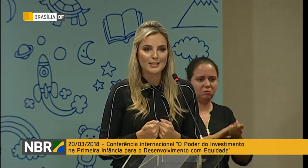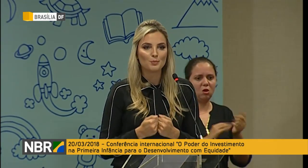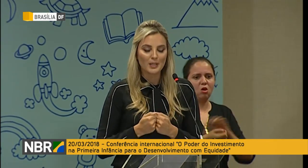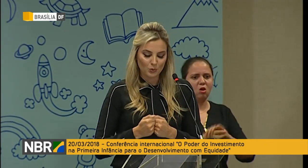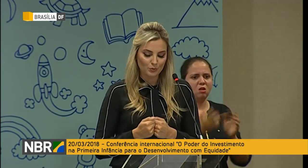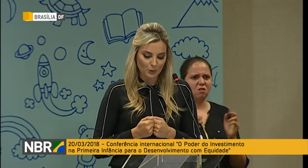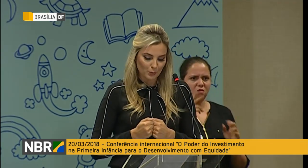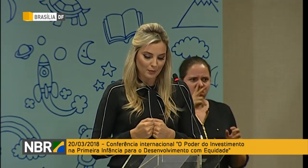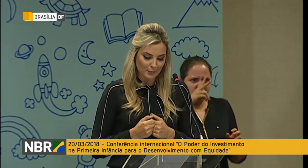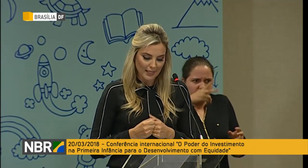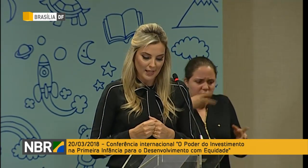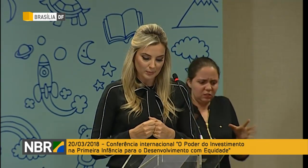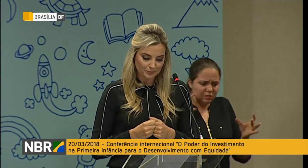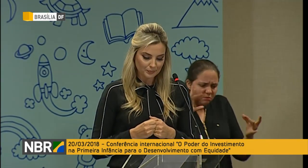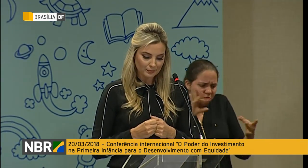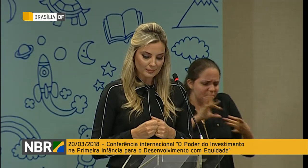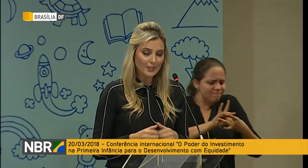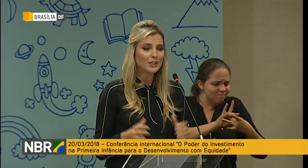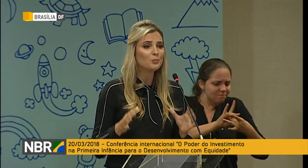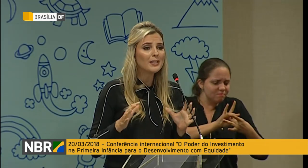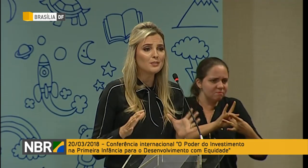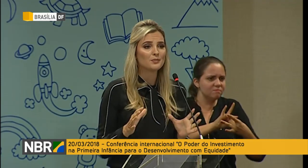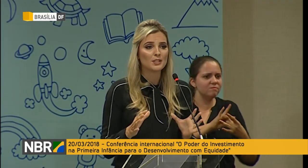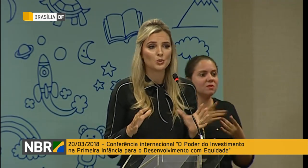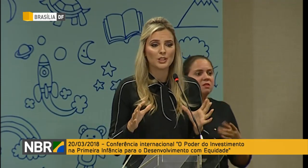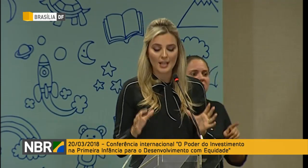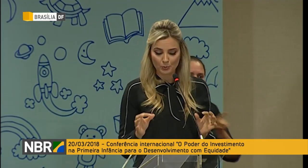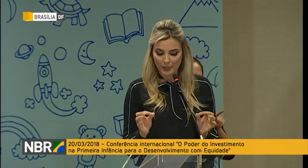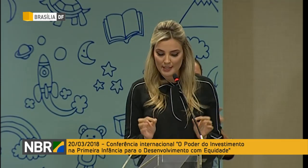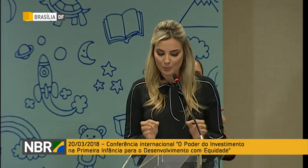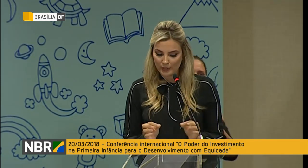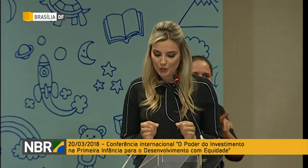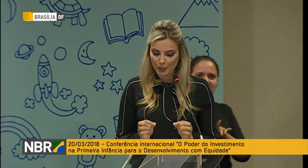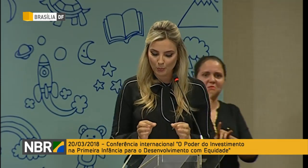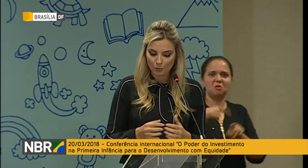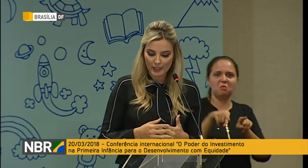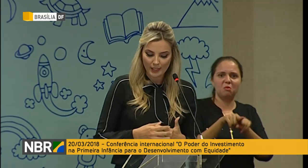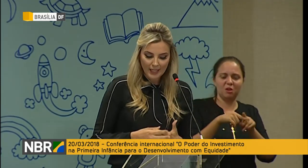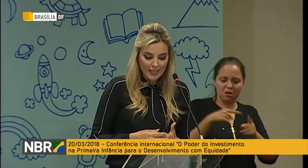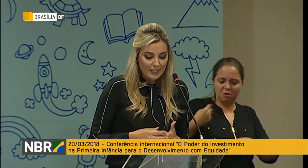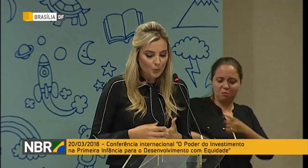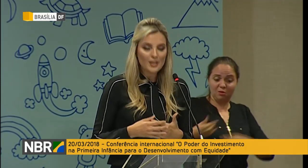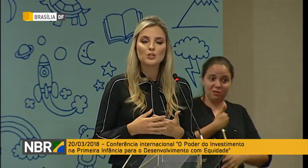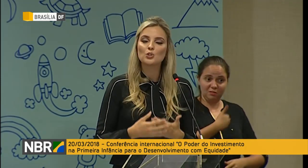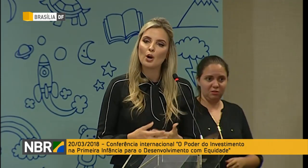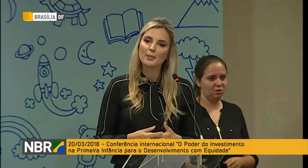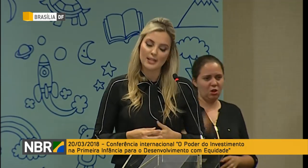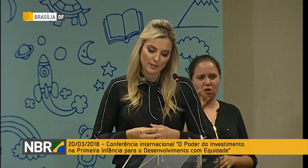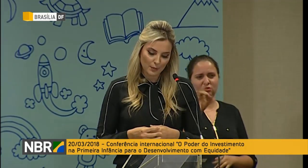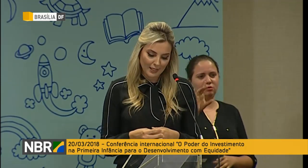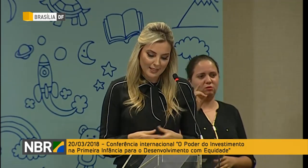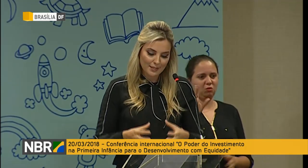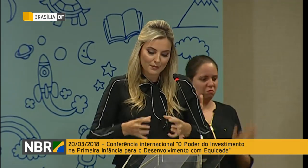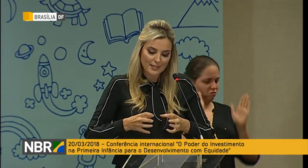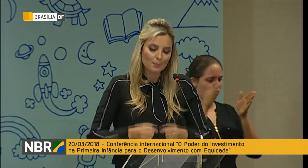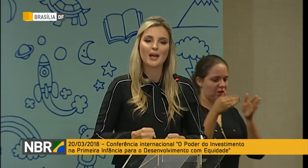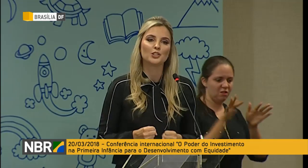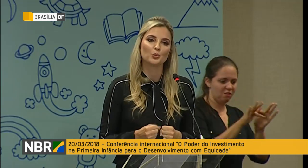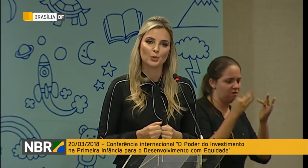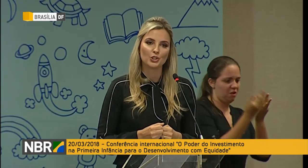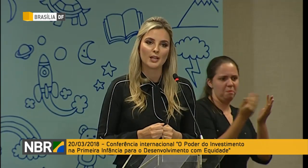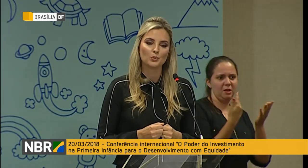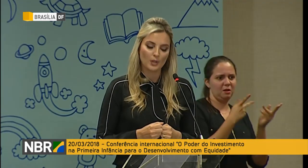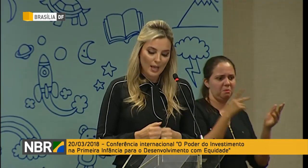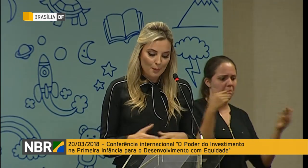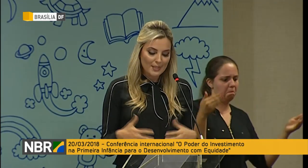o fortalecimento do vínculo familiar. E o benefício gerado por esta política pública não é só para as famílias que fazem